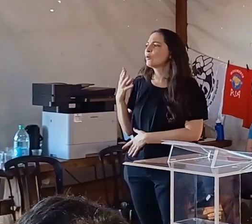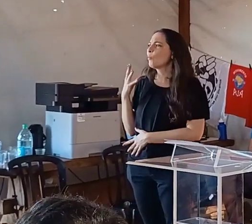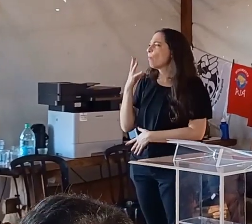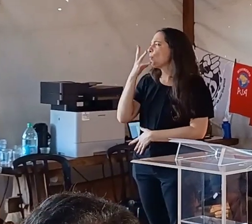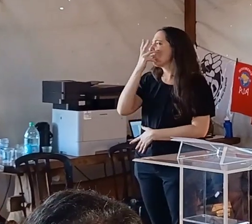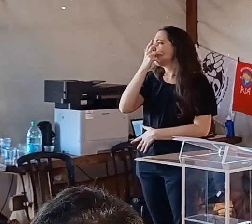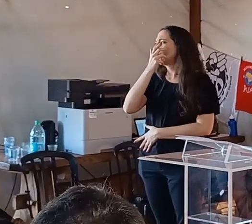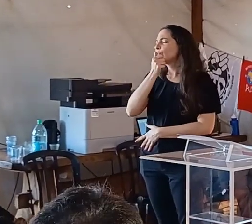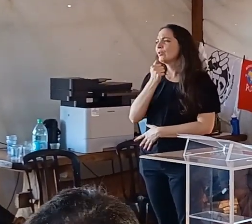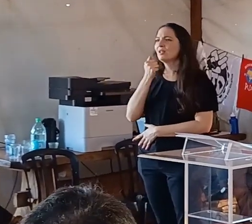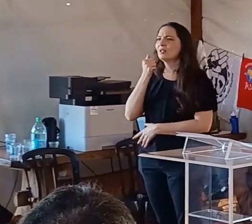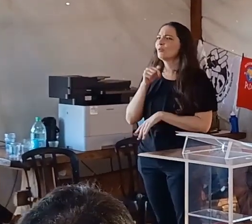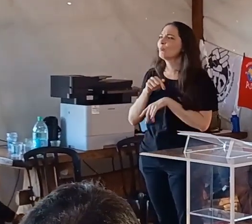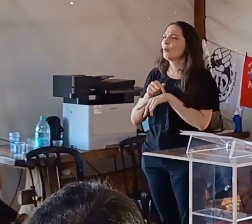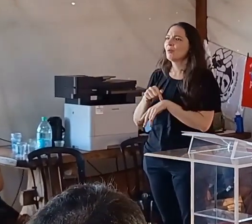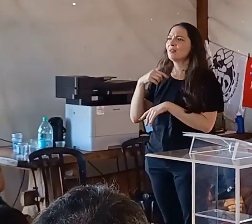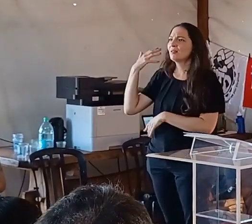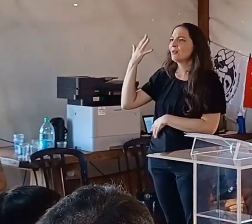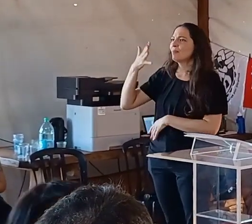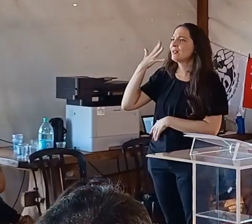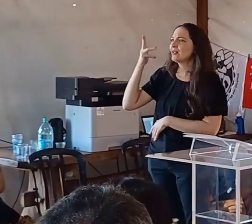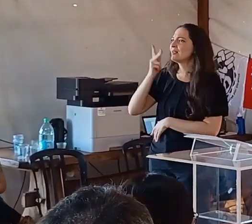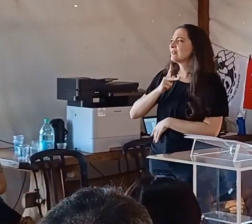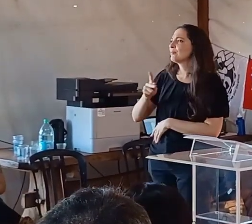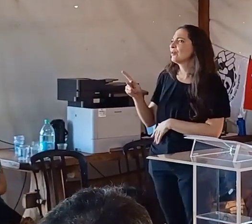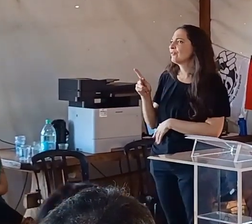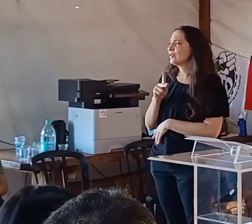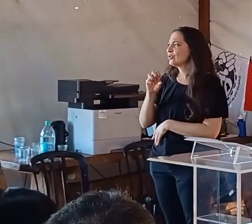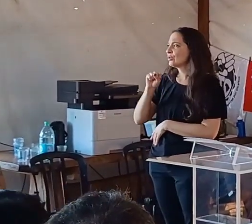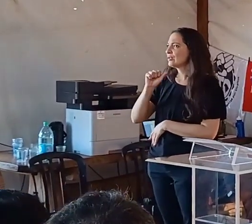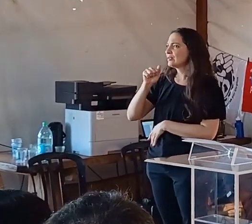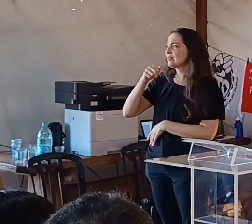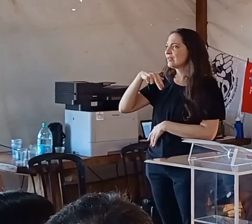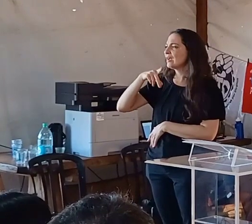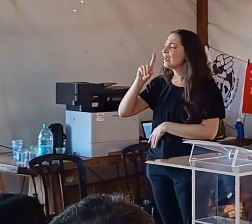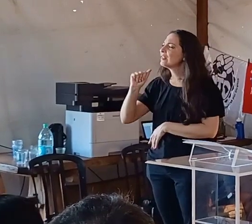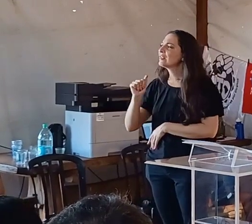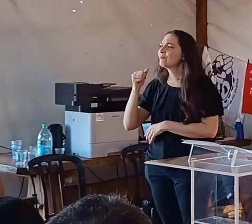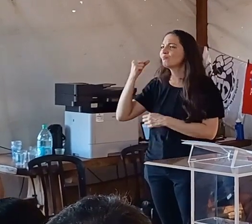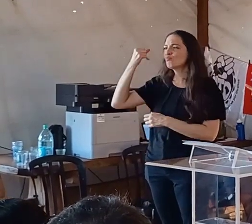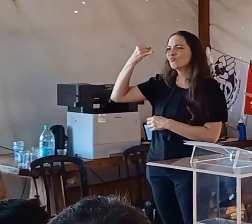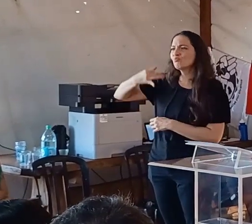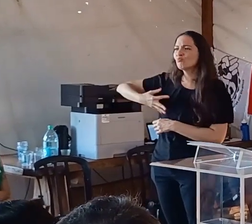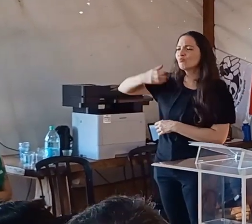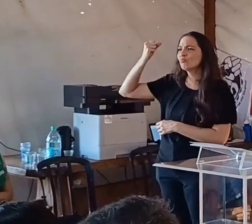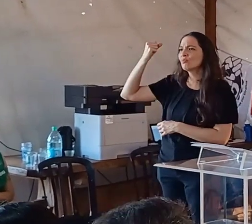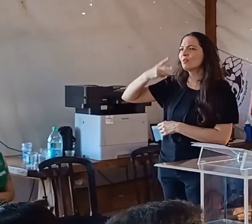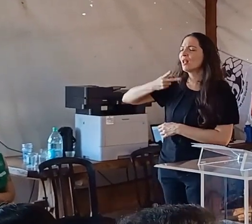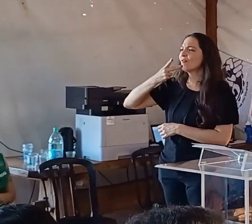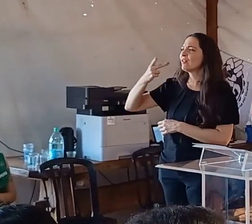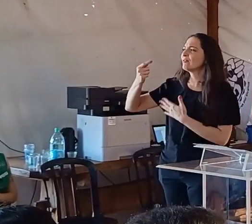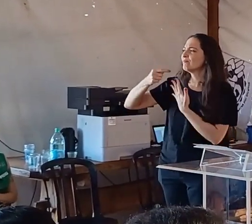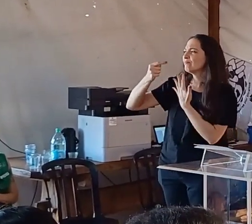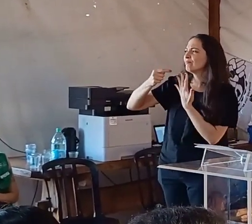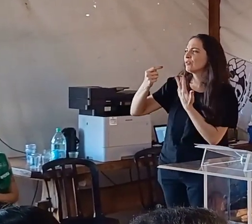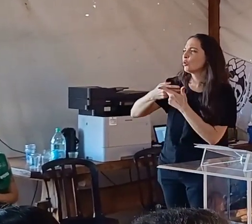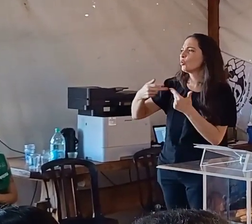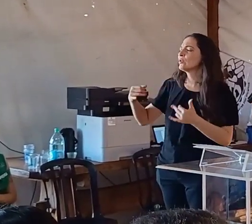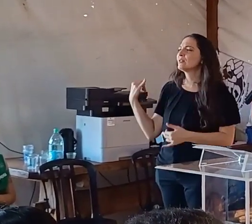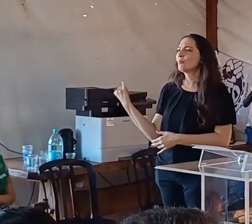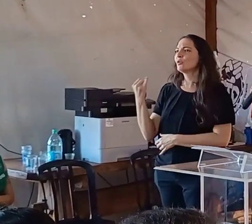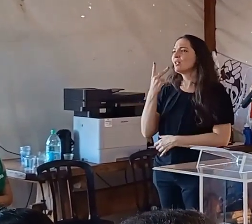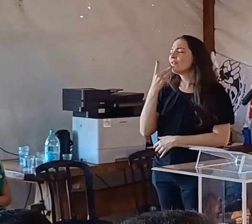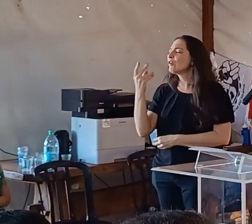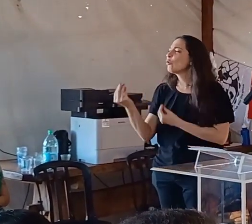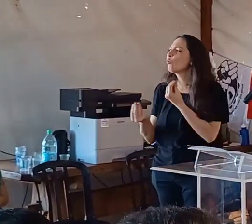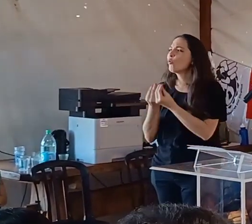falava dos desafios da conjuntura, mas que tinha elementos importantes, e um deles a criação da ouvidoria pública.